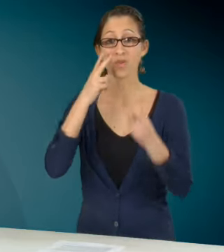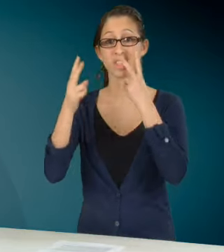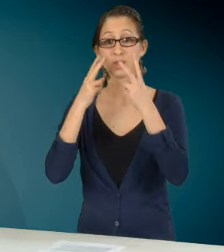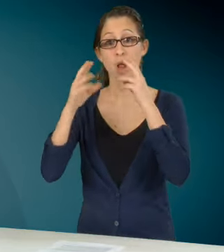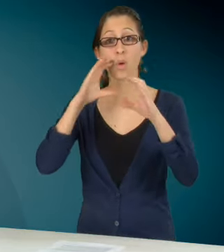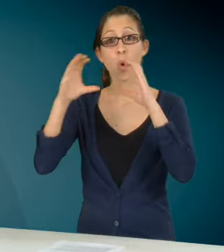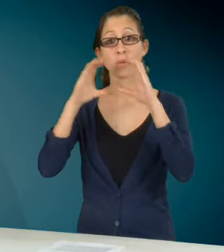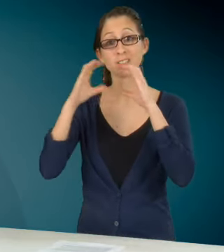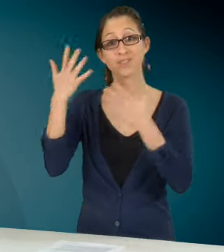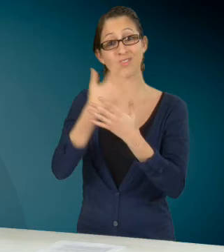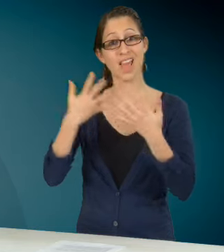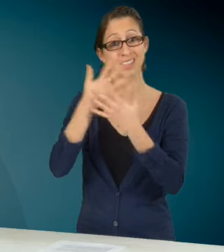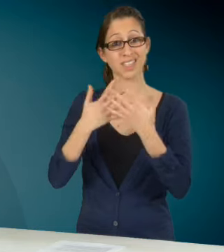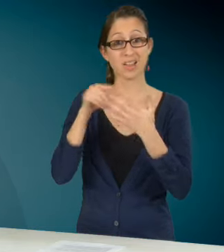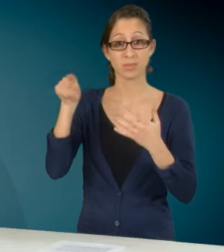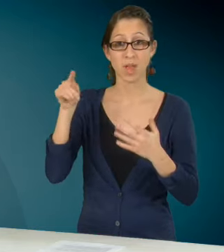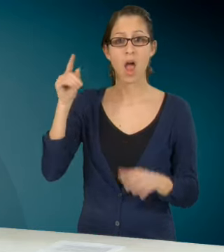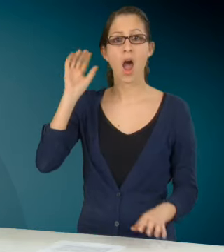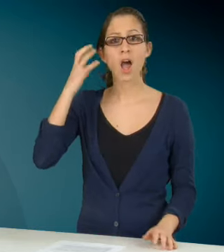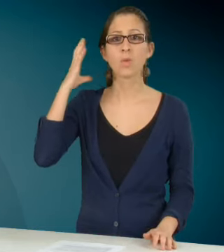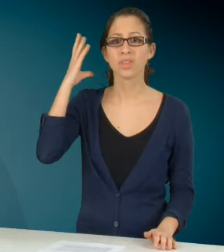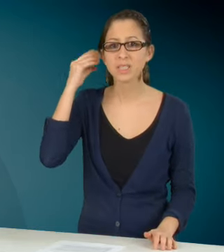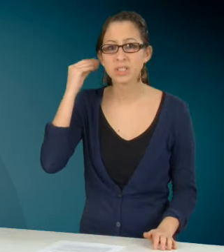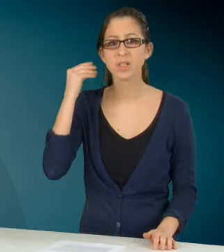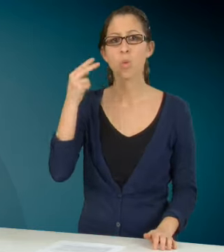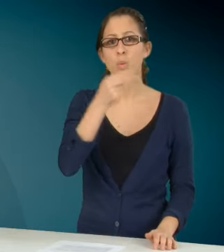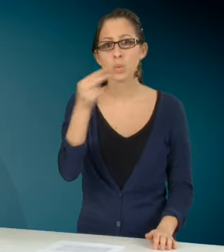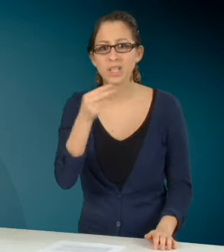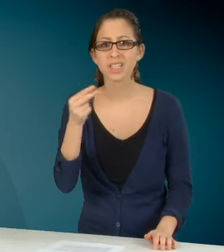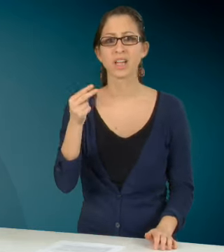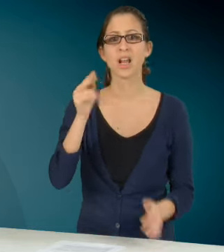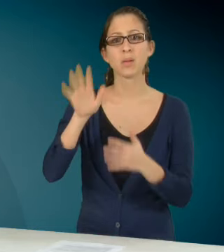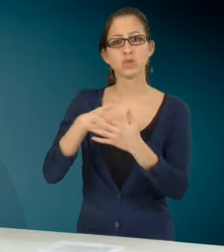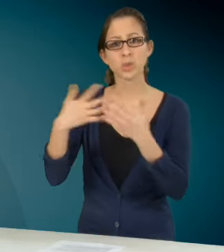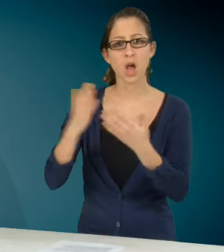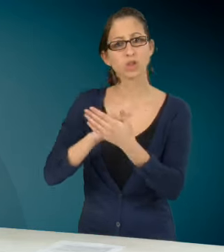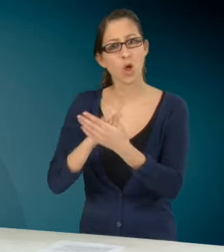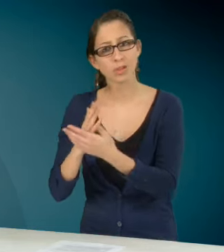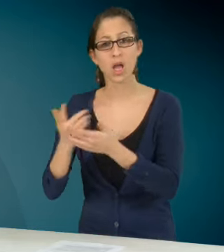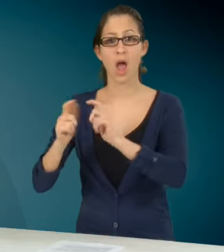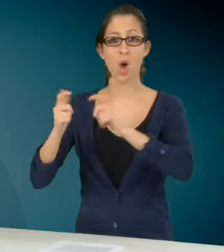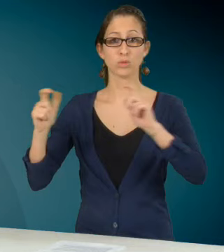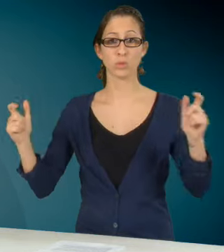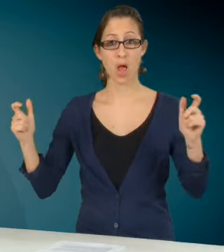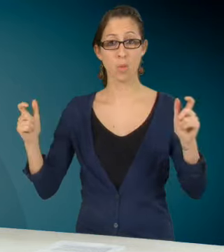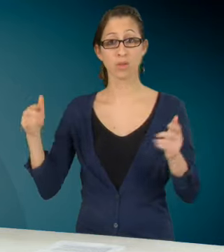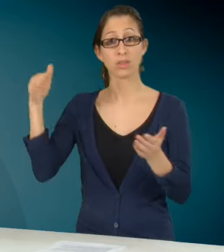an im fernsehen wird die audiodeskription untertitelung und die übertragung mit gebärdensprachdolmetscher